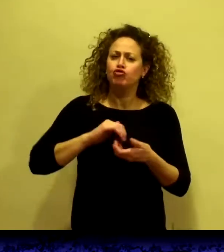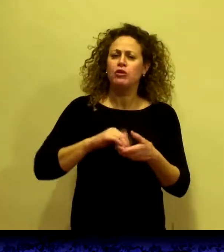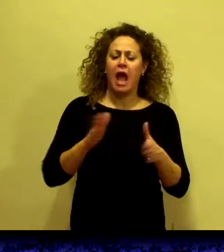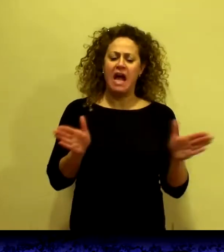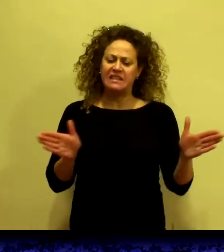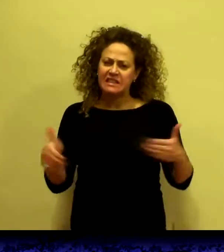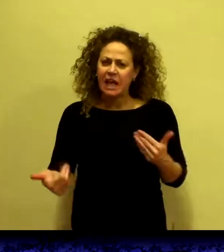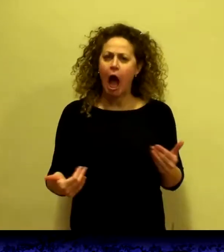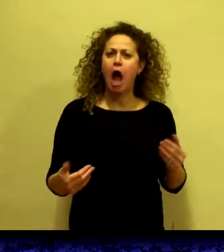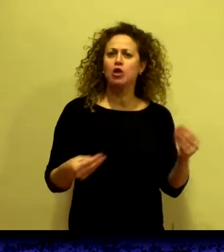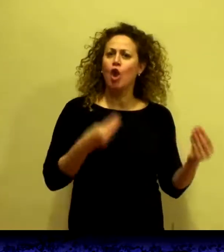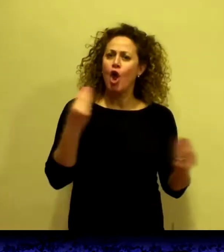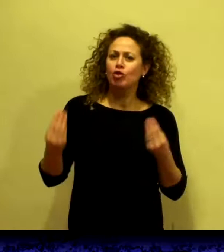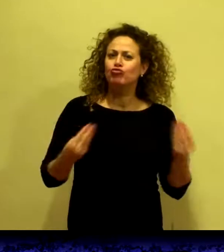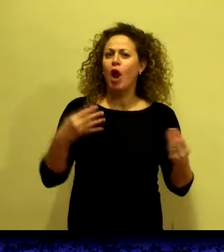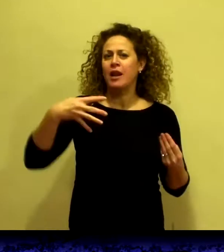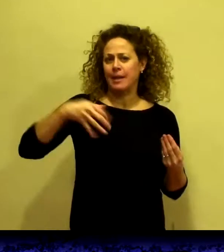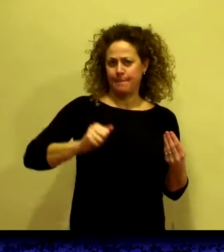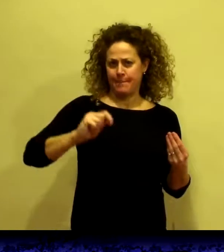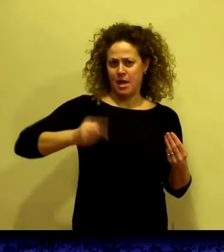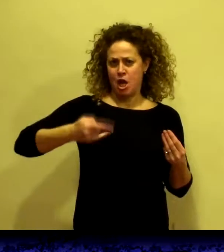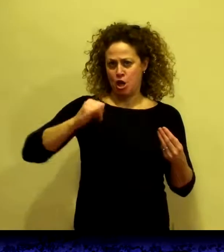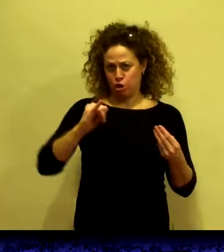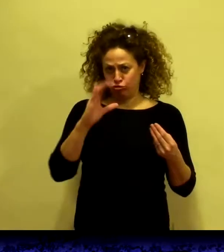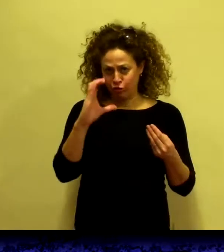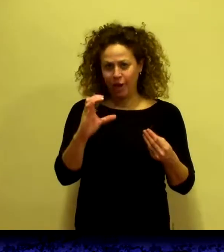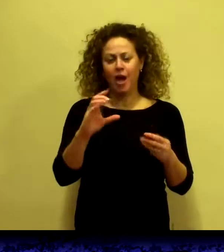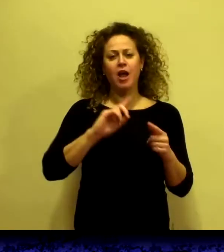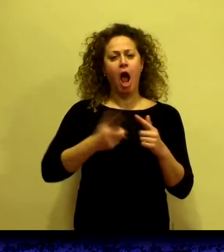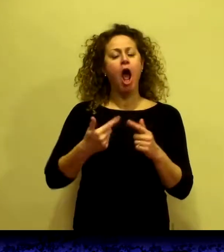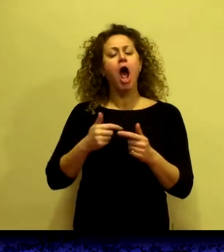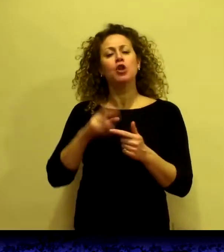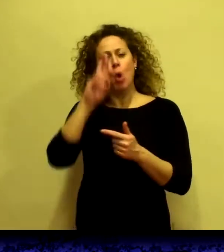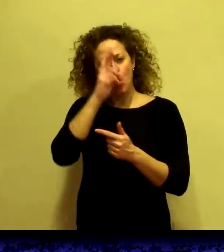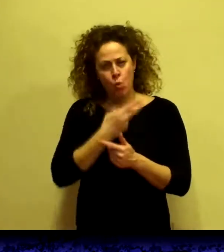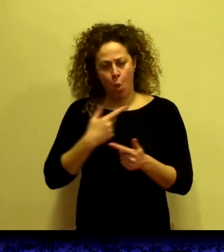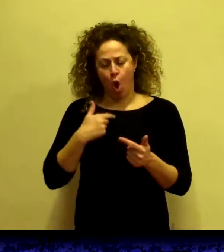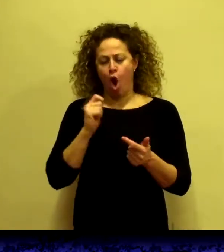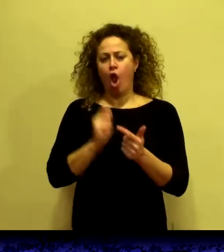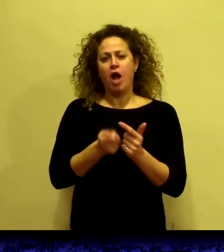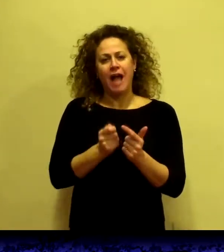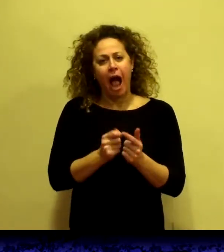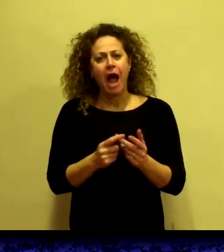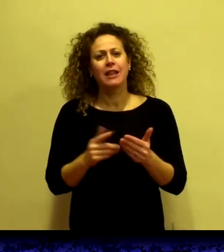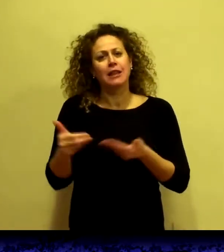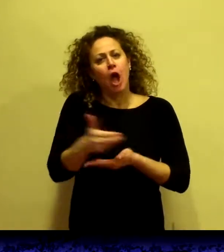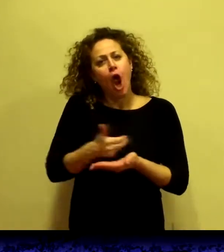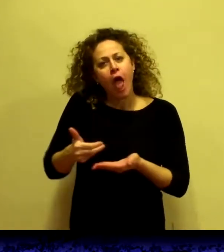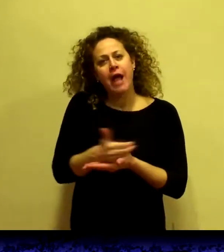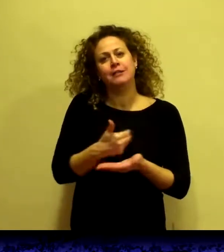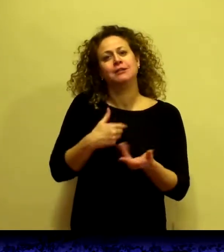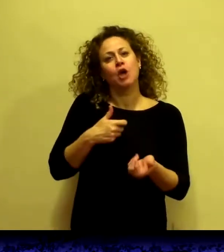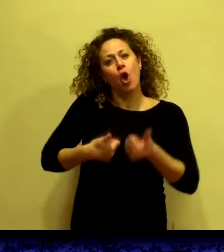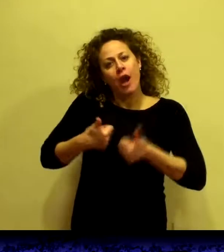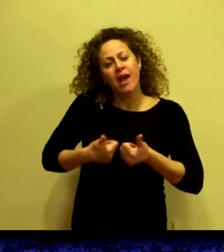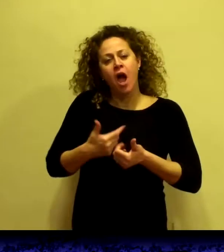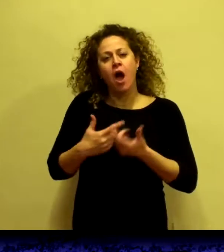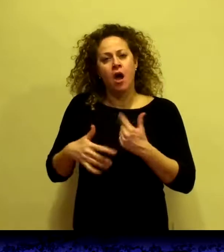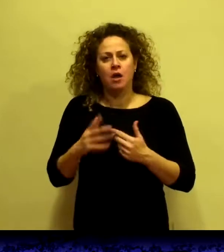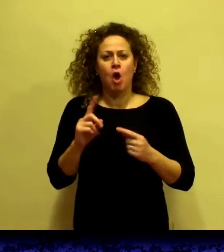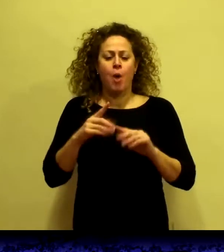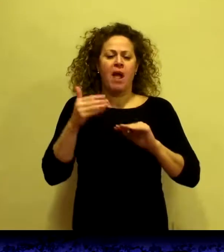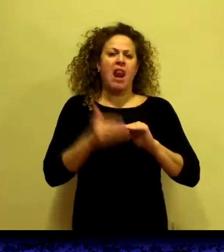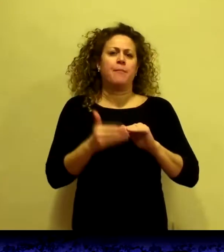a Magic, altri giochi di carte collezionabili, giocare di ruolo. Mm-hmm. Però insomma, come dicevo prima, non è